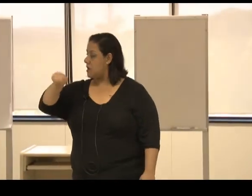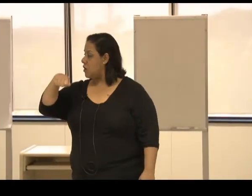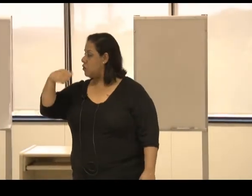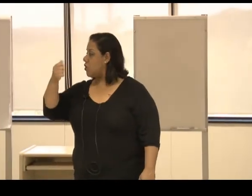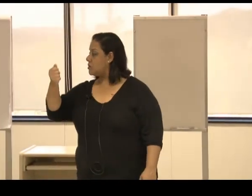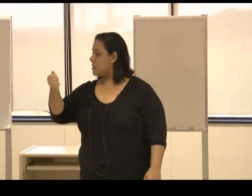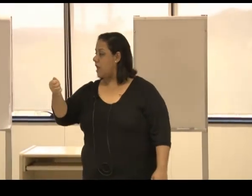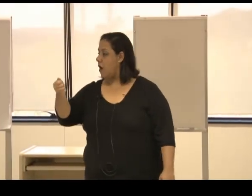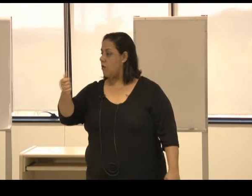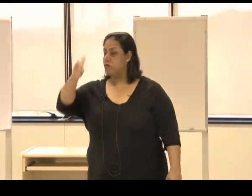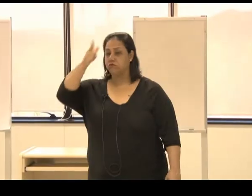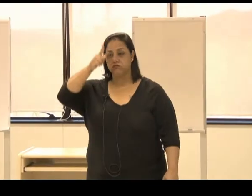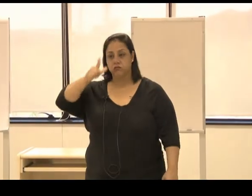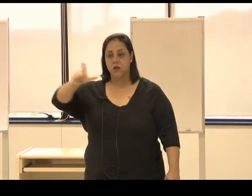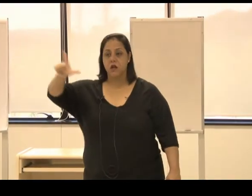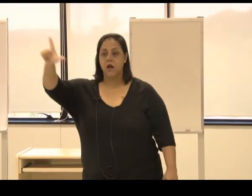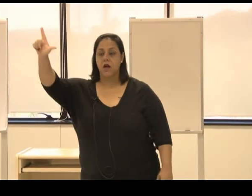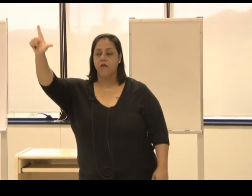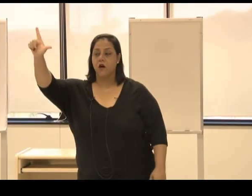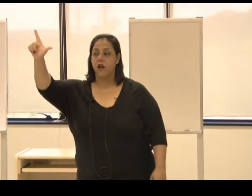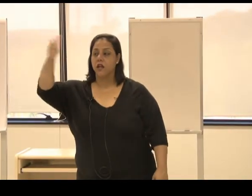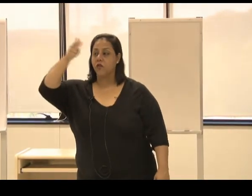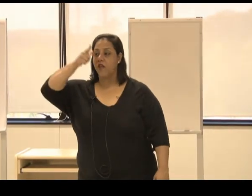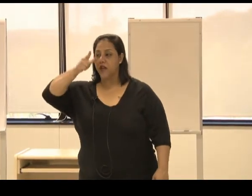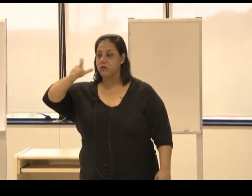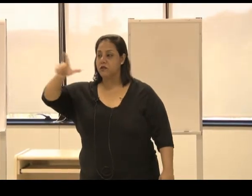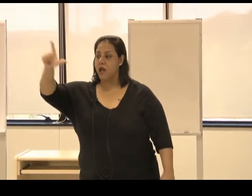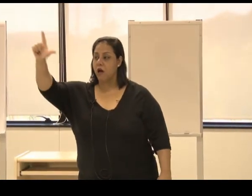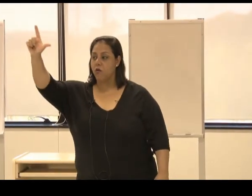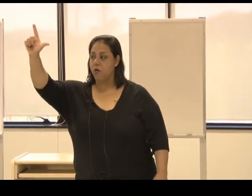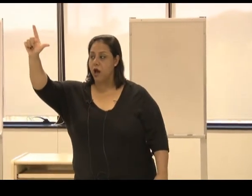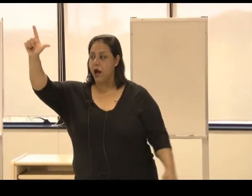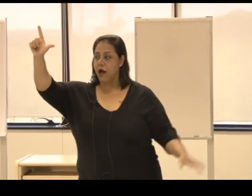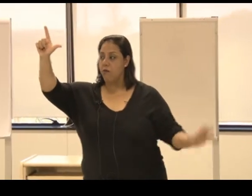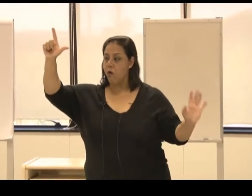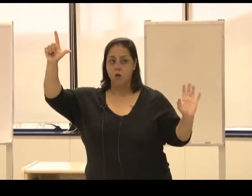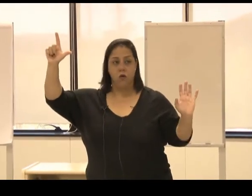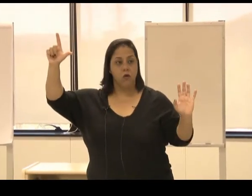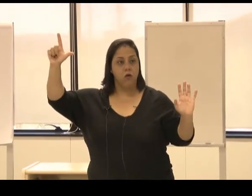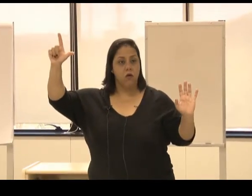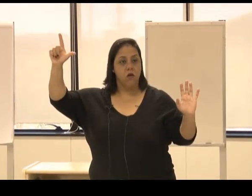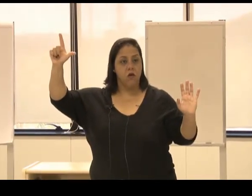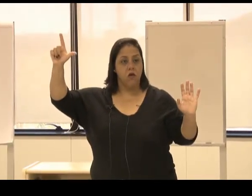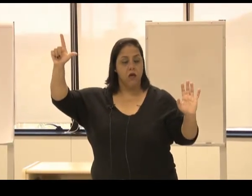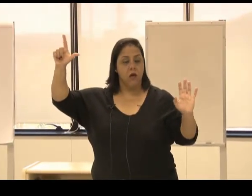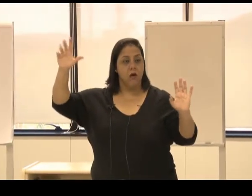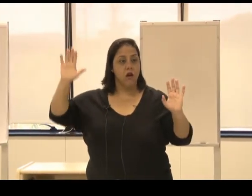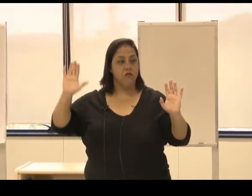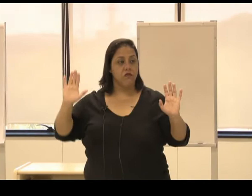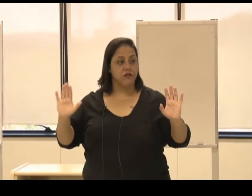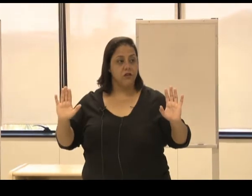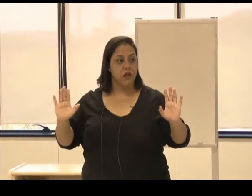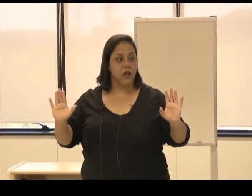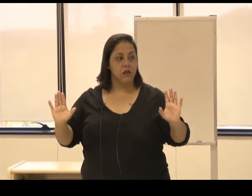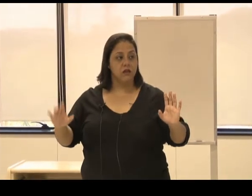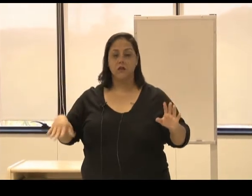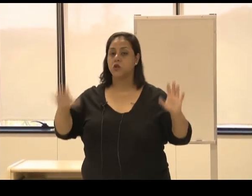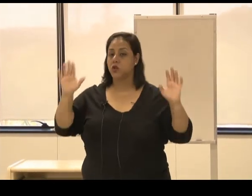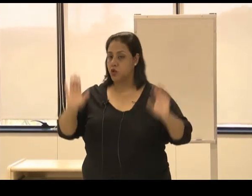eu dou o sinal. Na hora que eu dei o sinal, acabou. Eu agora vou fazer o quê?